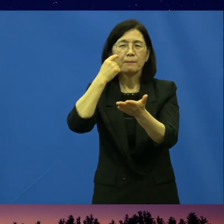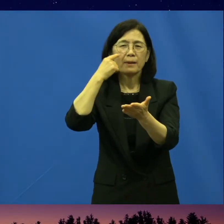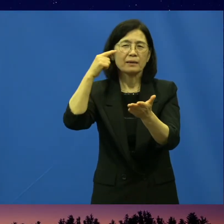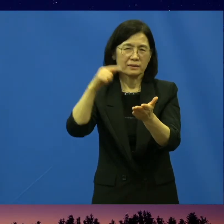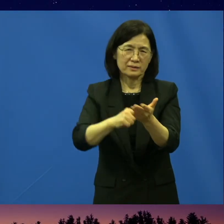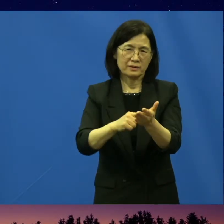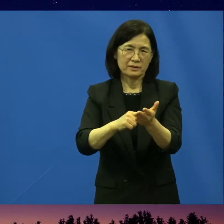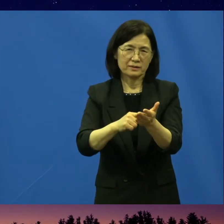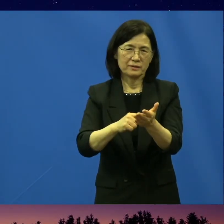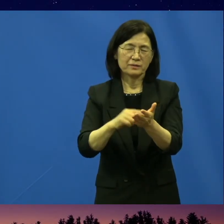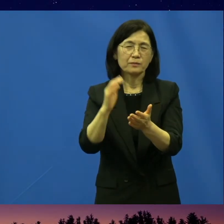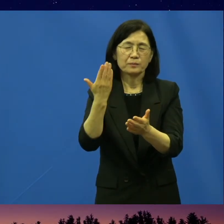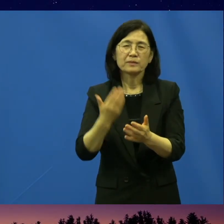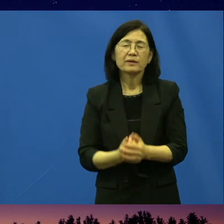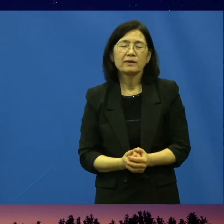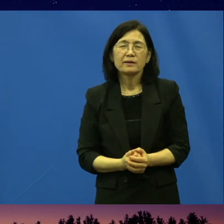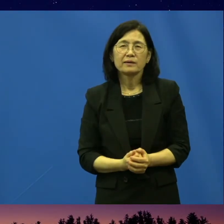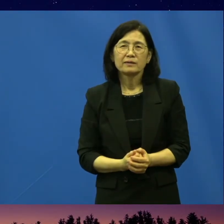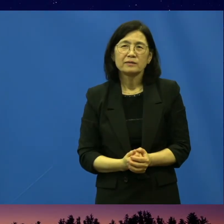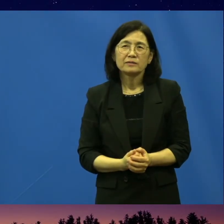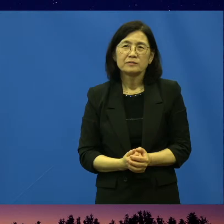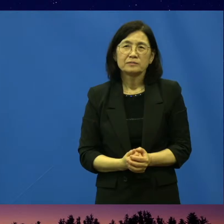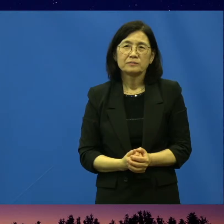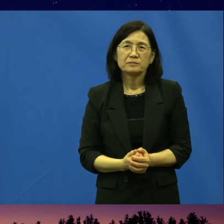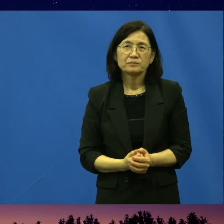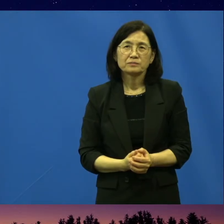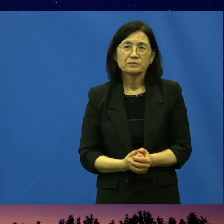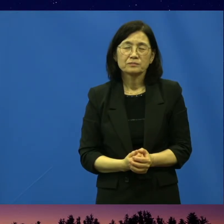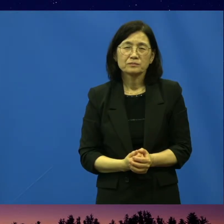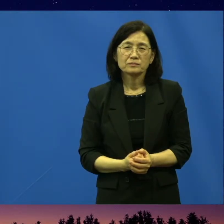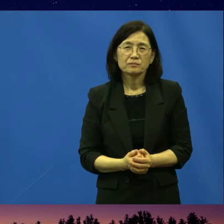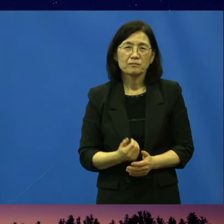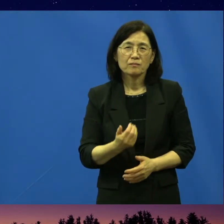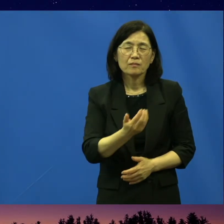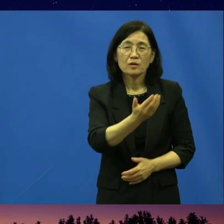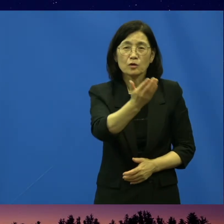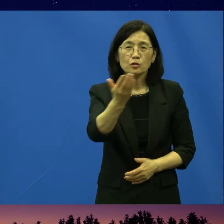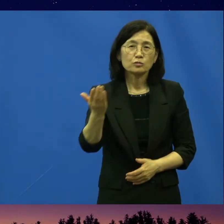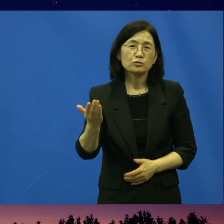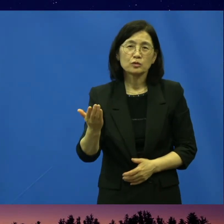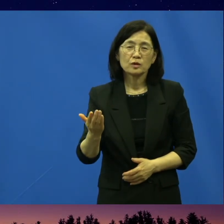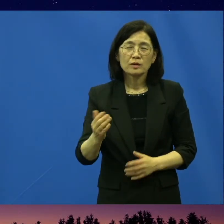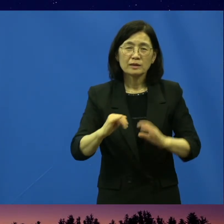하나님의 절대 주권이에요, 여러분. 그러니까 뭘 두려워할 거냐는 거죠. 뭘 두려워할 거냐.